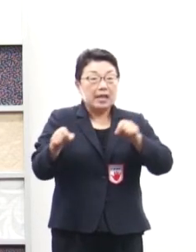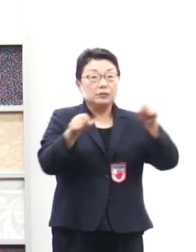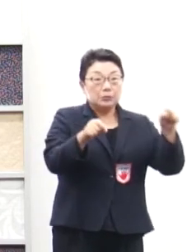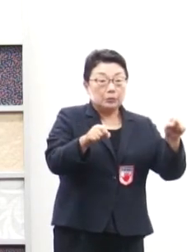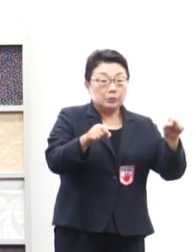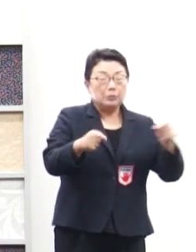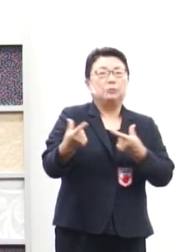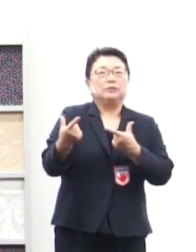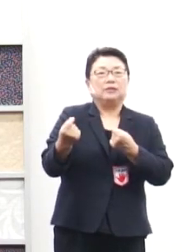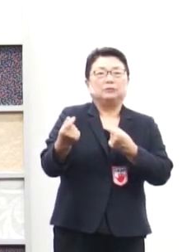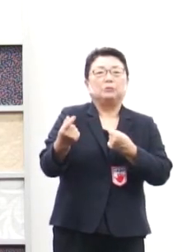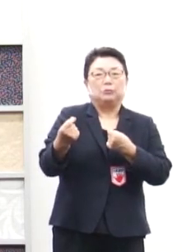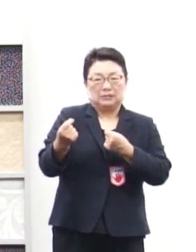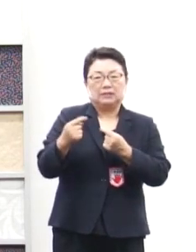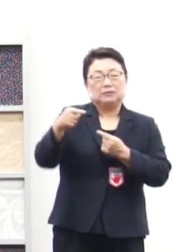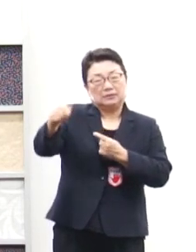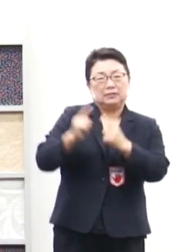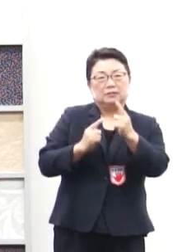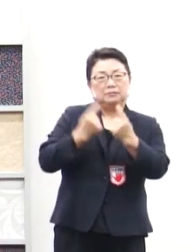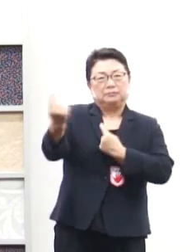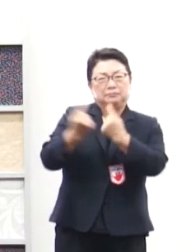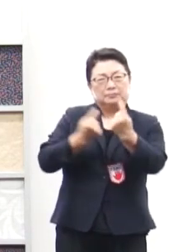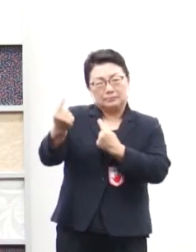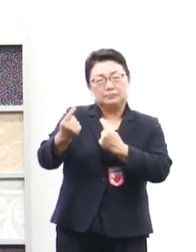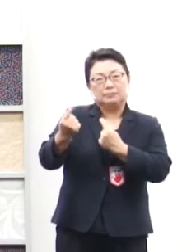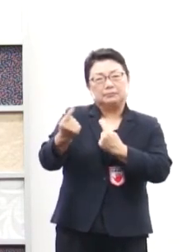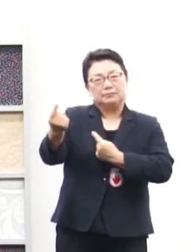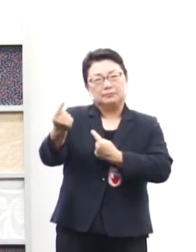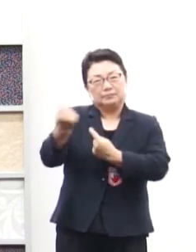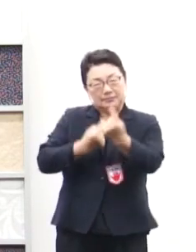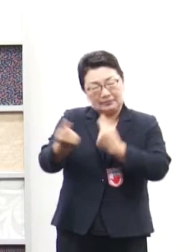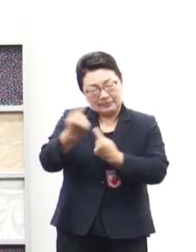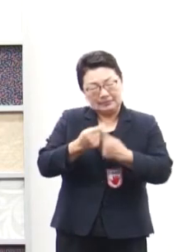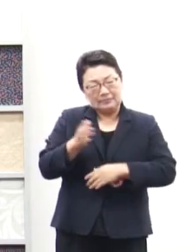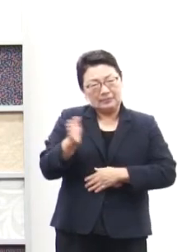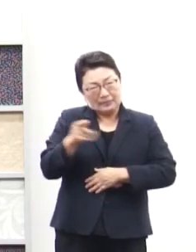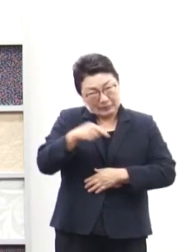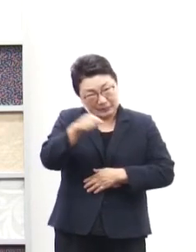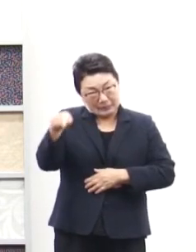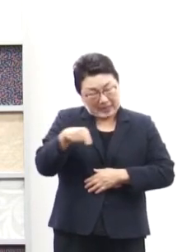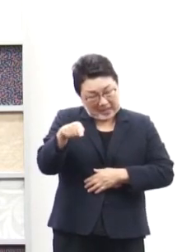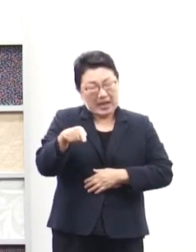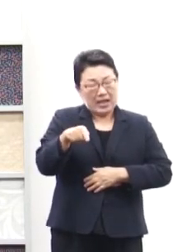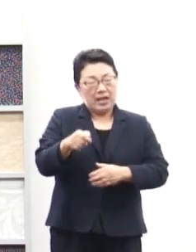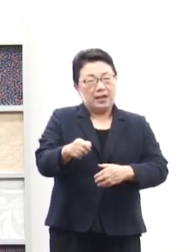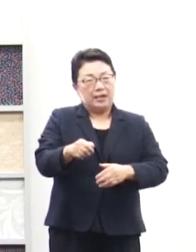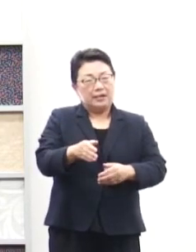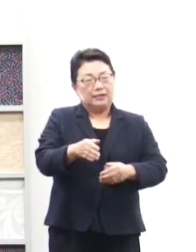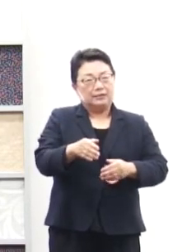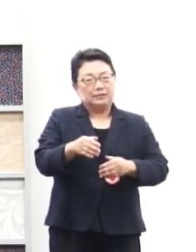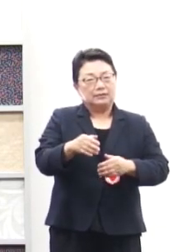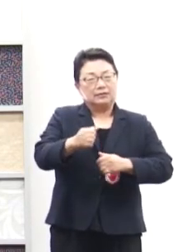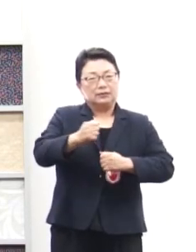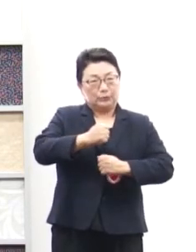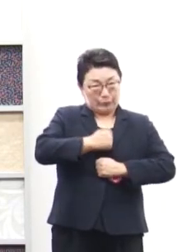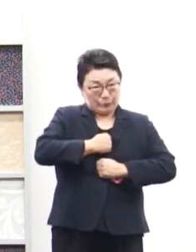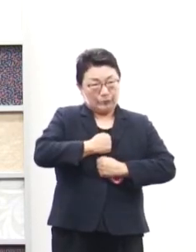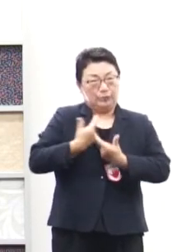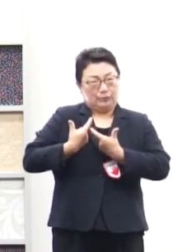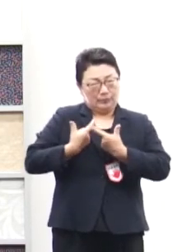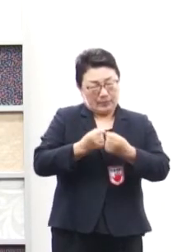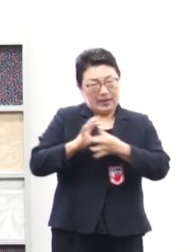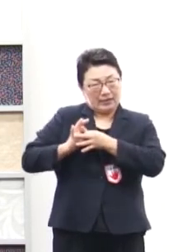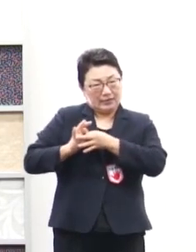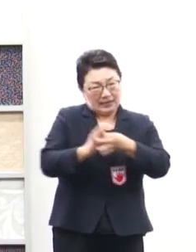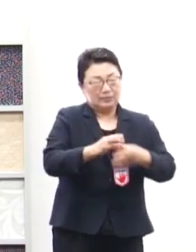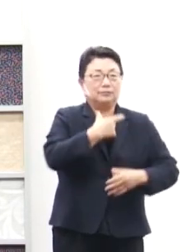地域との、不要不急の、往来の、自粛につきましては、要請を、継続すること